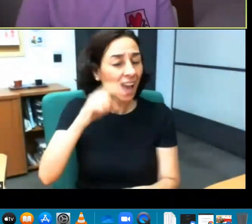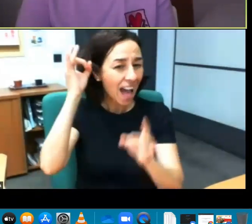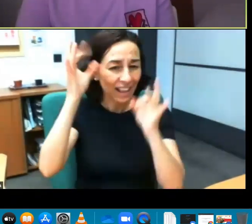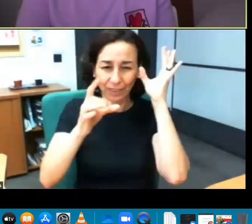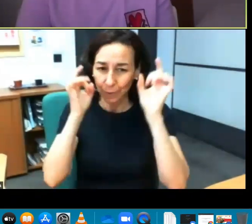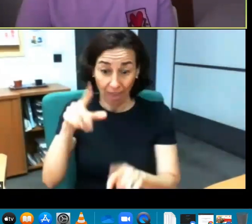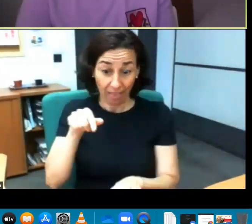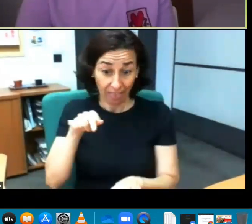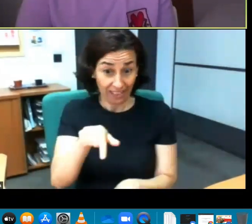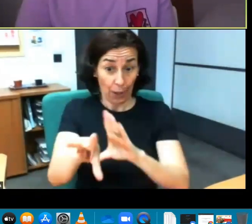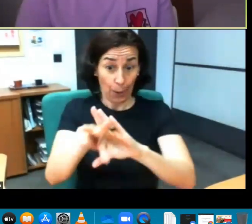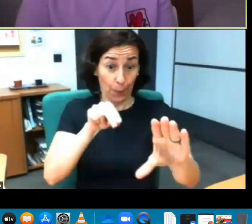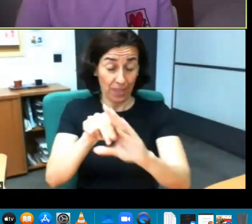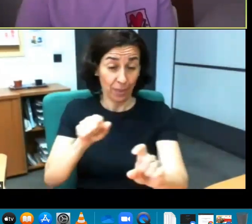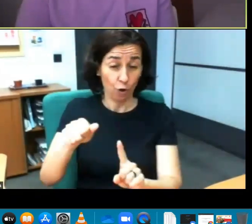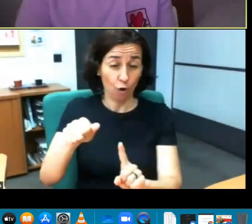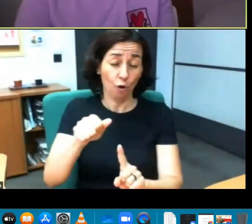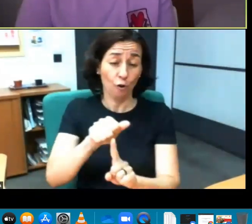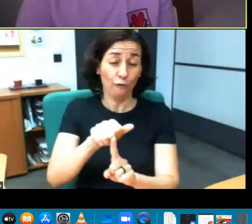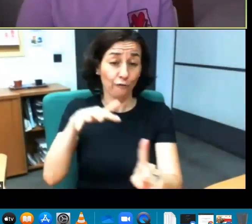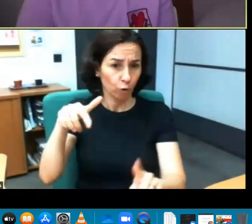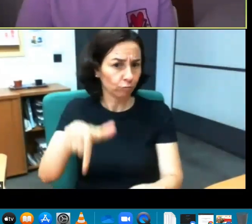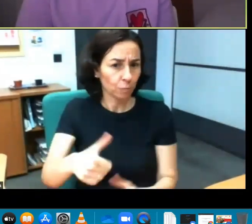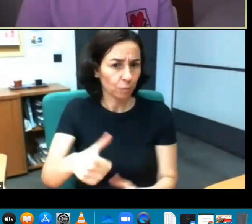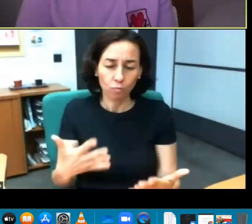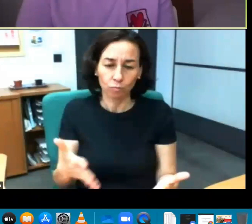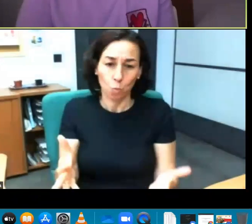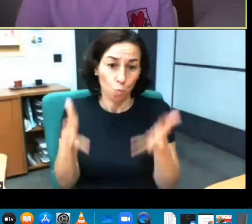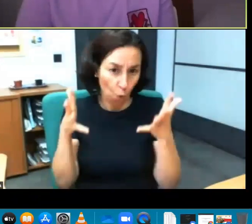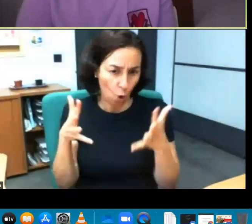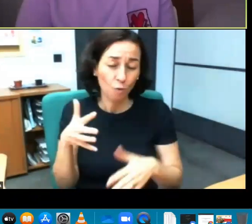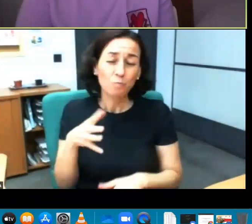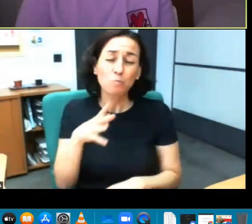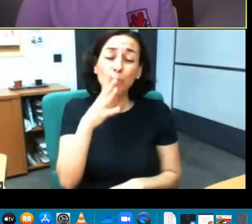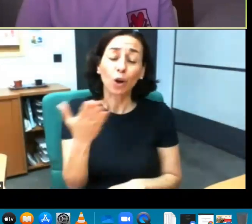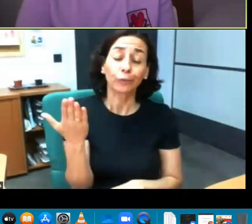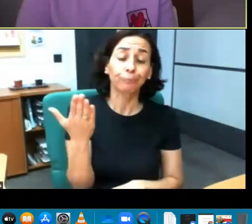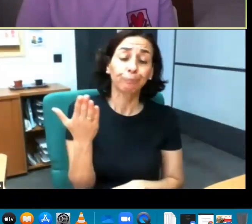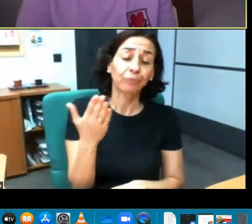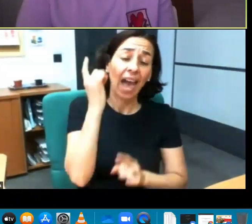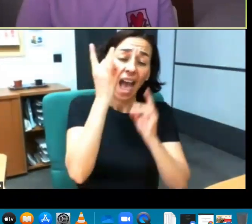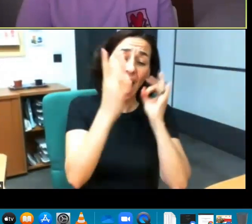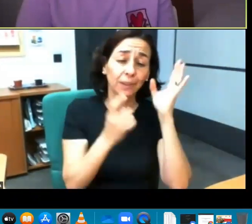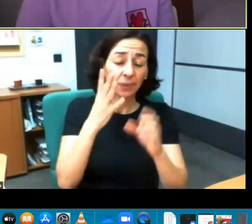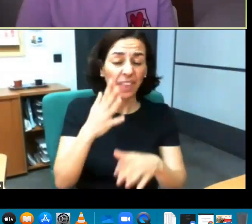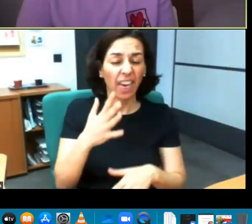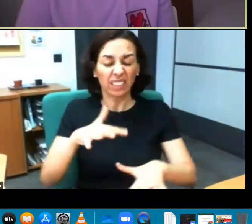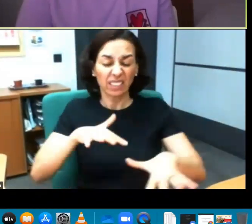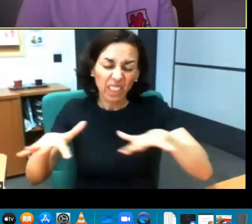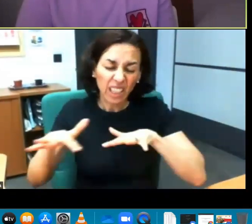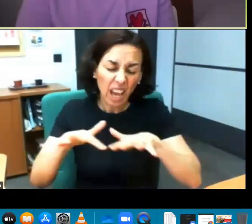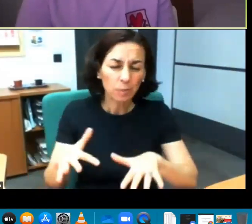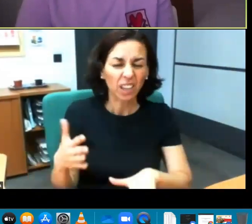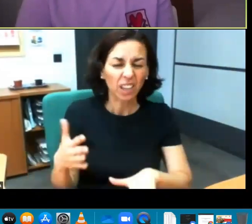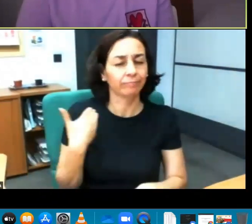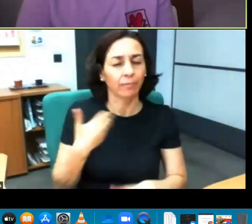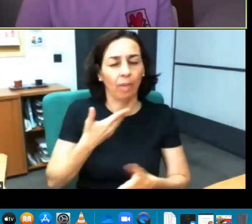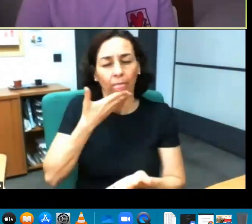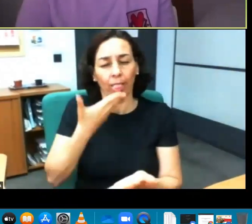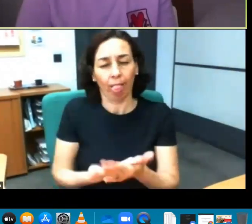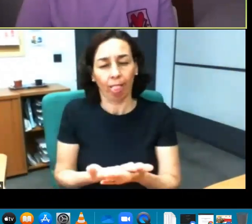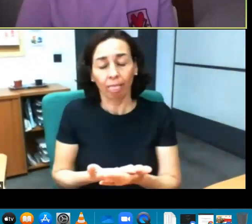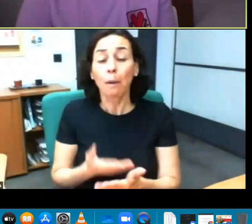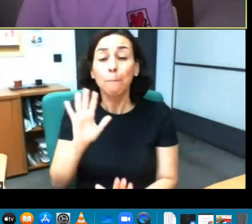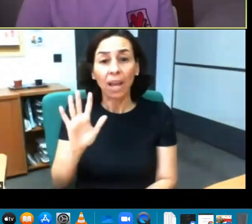creo que también cuando son más mayores les aburre un poco más todo el tema de las dinámicas anteriores, y ver una película siempre